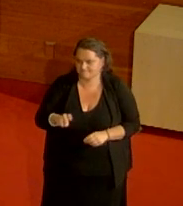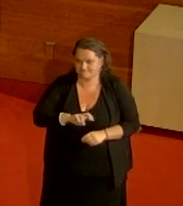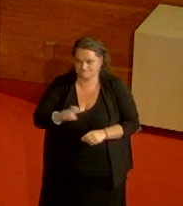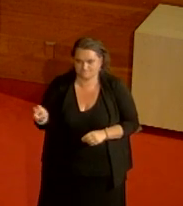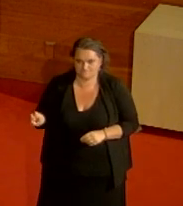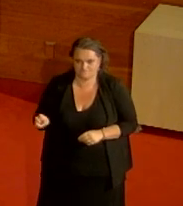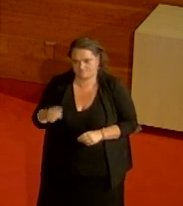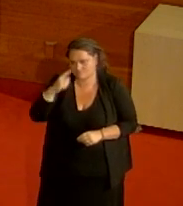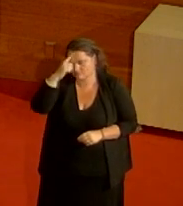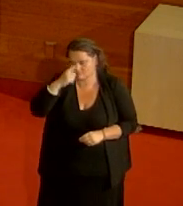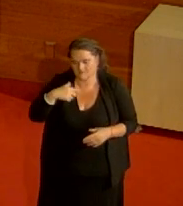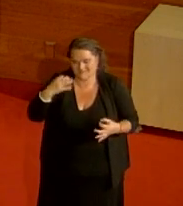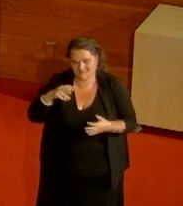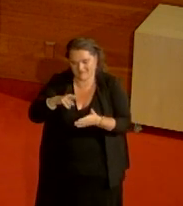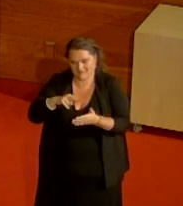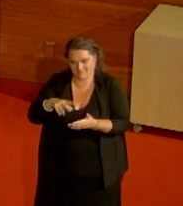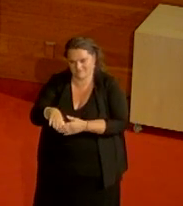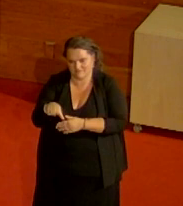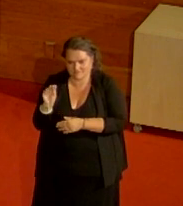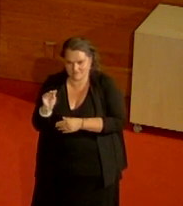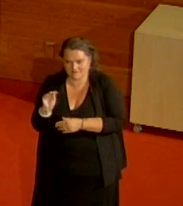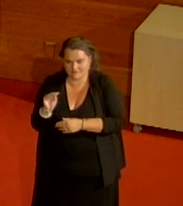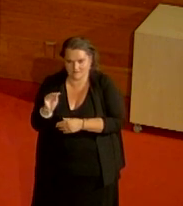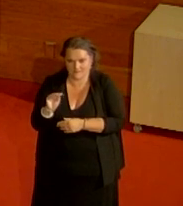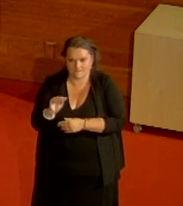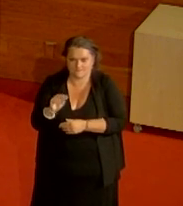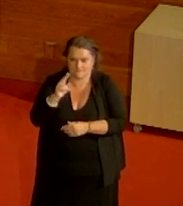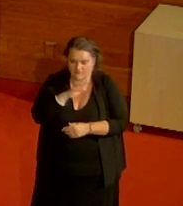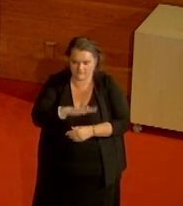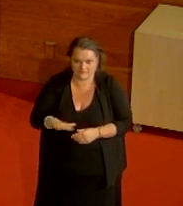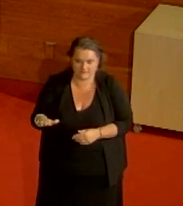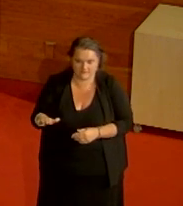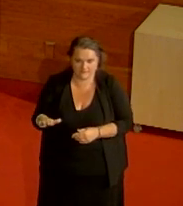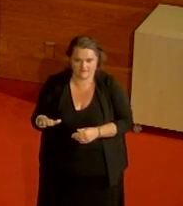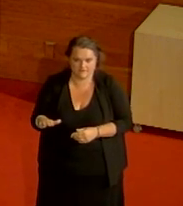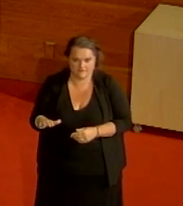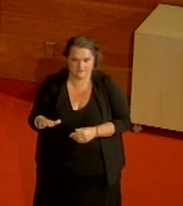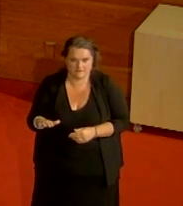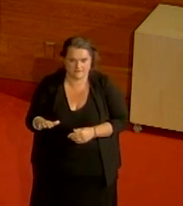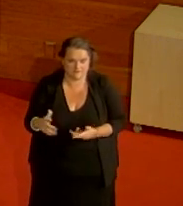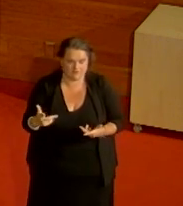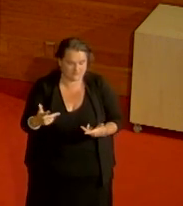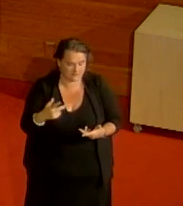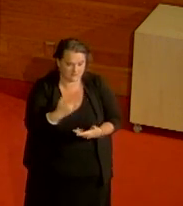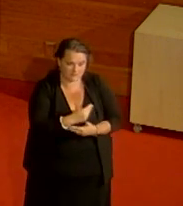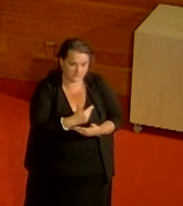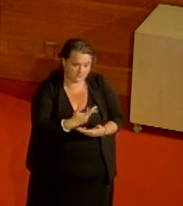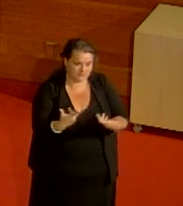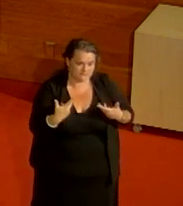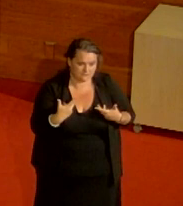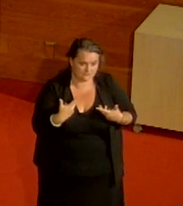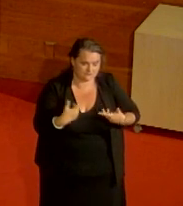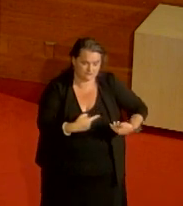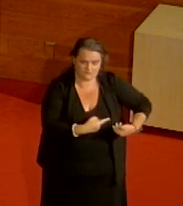de la imagen real esa primacía que da la niña a a que no sufra a que no sufra